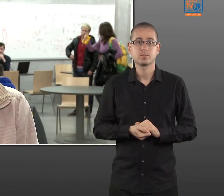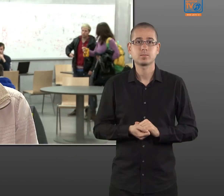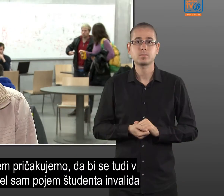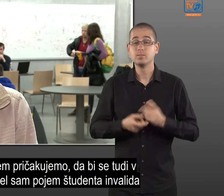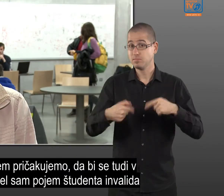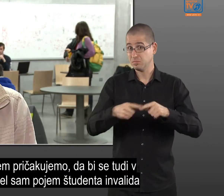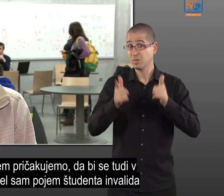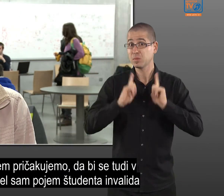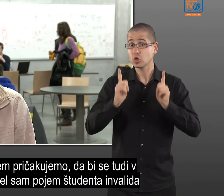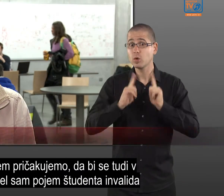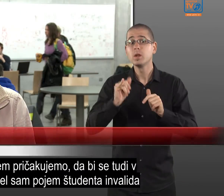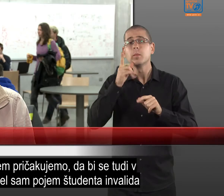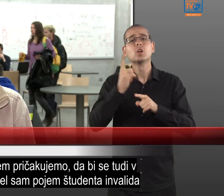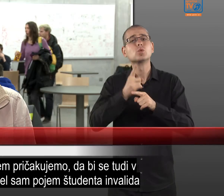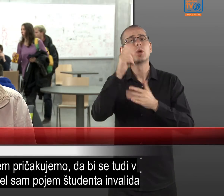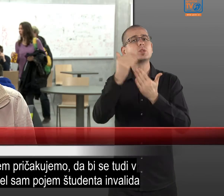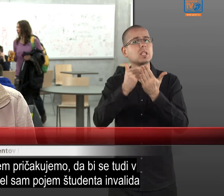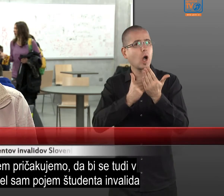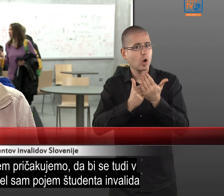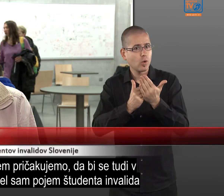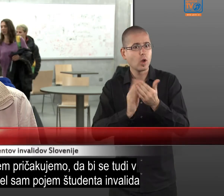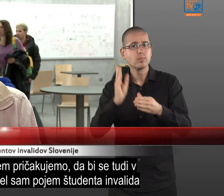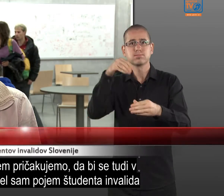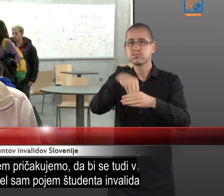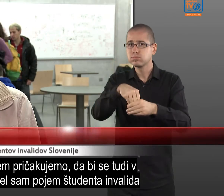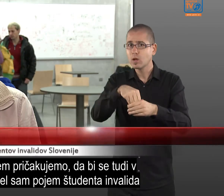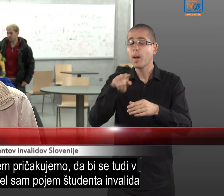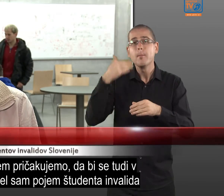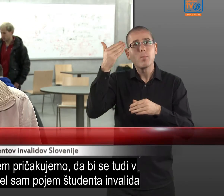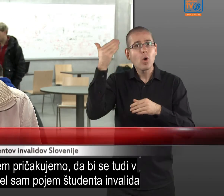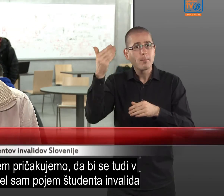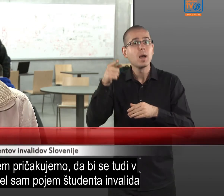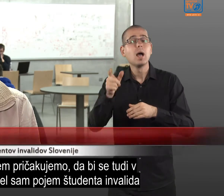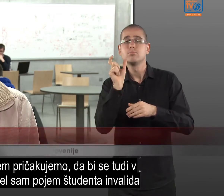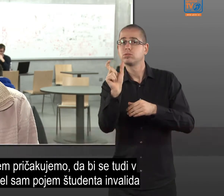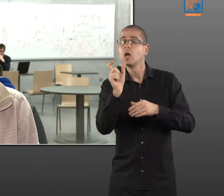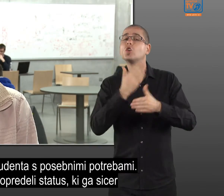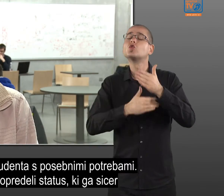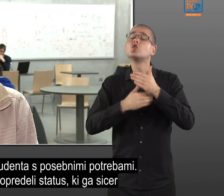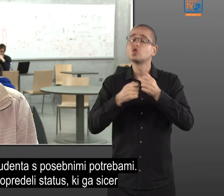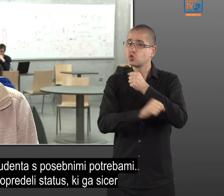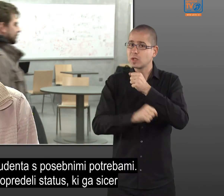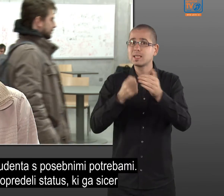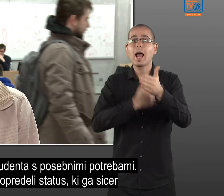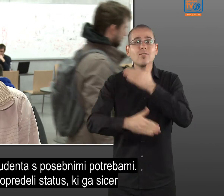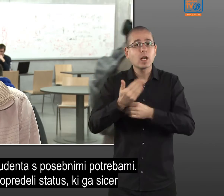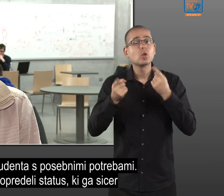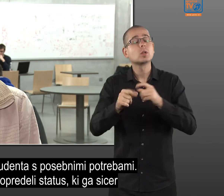Mi predvsem pričakujemo, da bi se tudi v zakon vnesel sploh sam pojem študenta invalida oziroma študenta s posebnimi potrebami, da